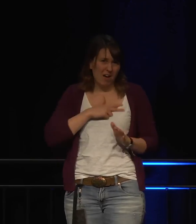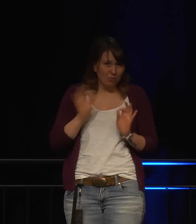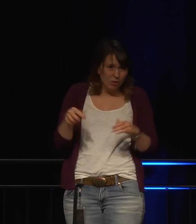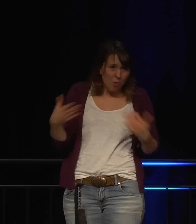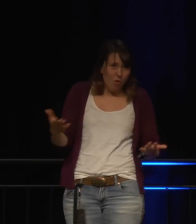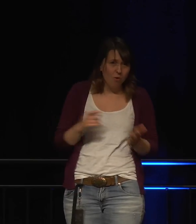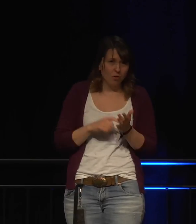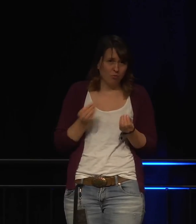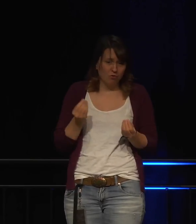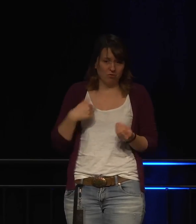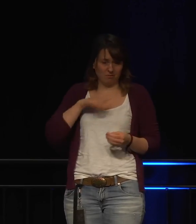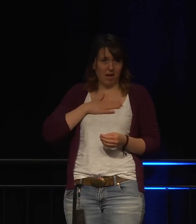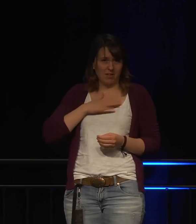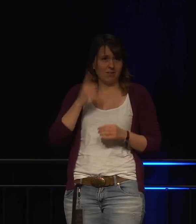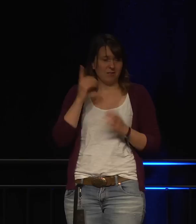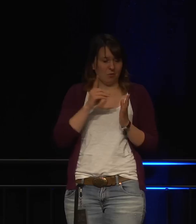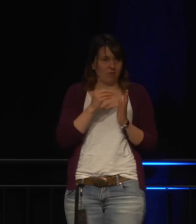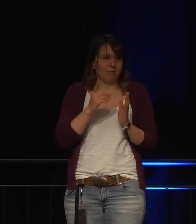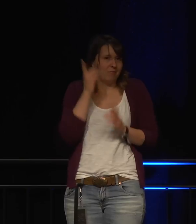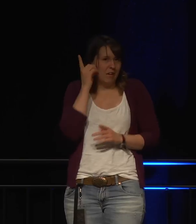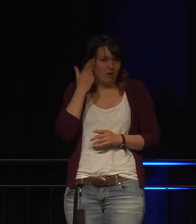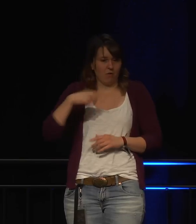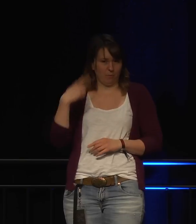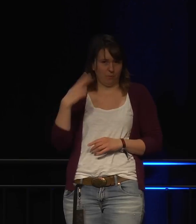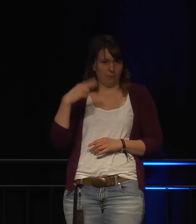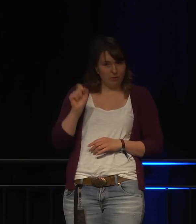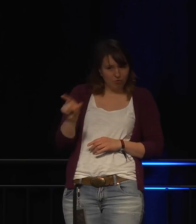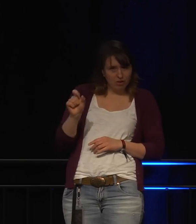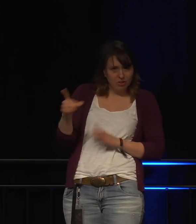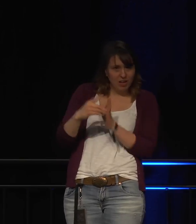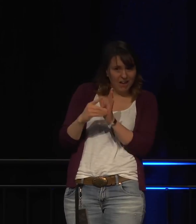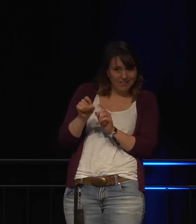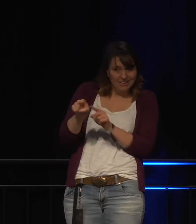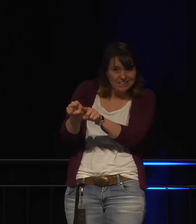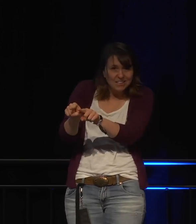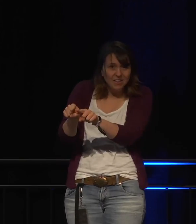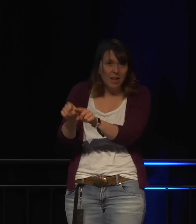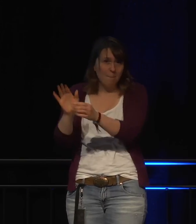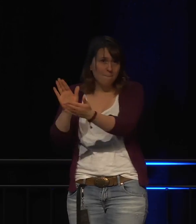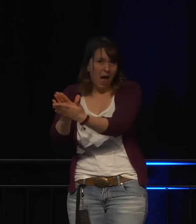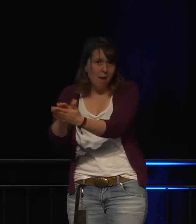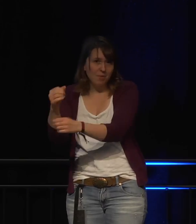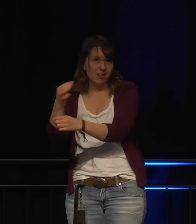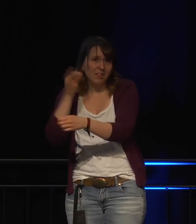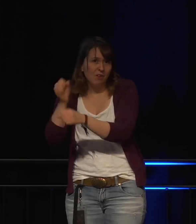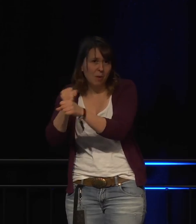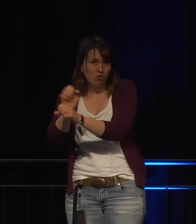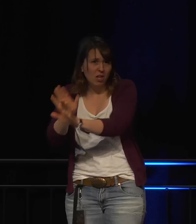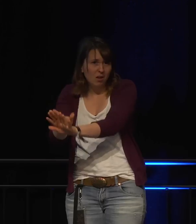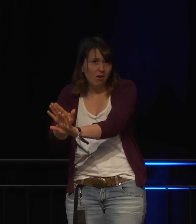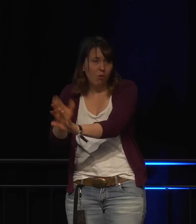realmente seguros o a dónde están llegando, o quizás tu seguro médico los esté recibiendo un día, los vaya a recibir